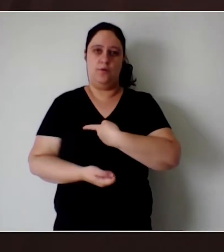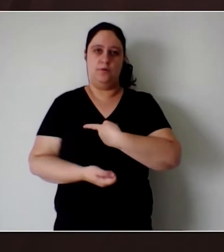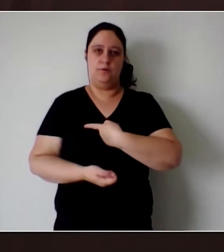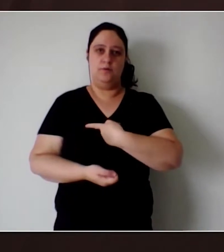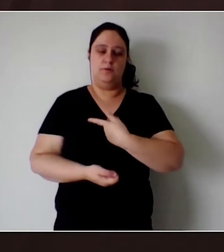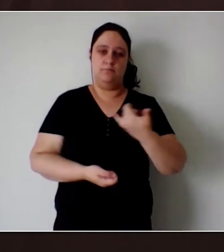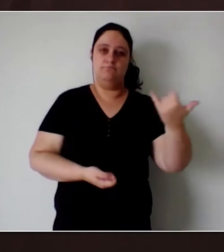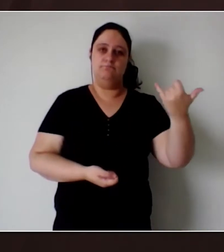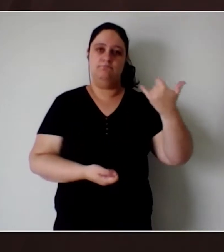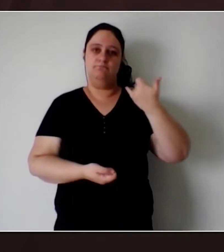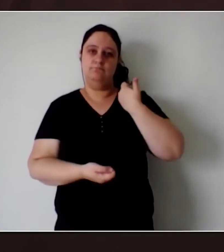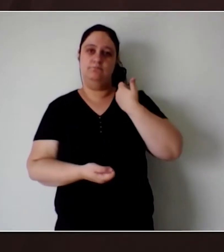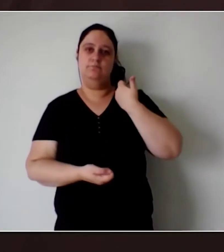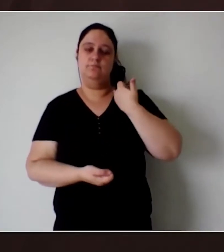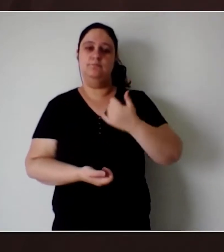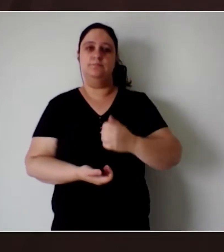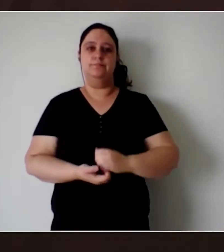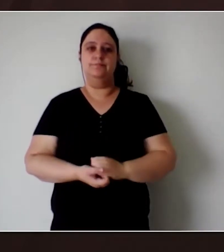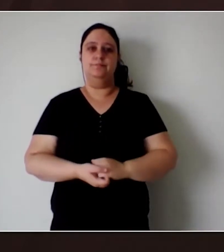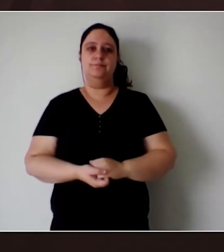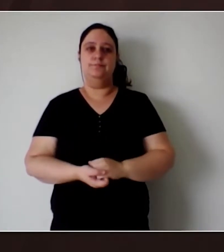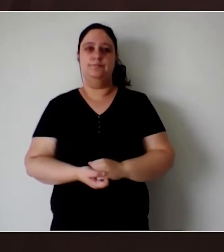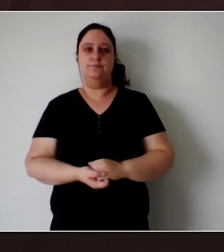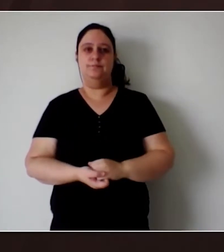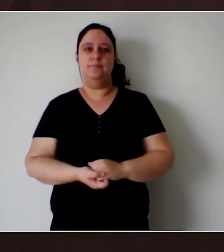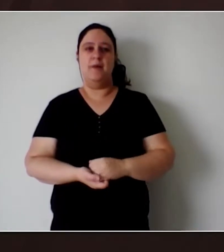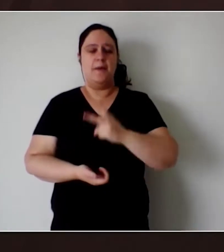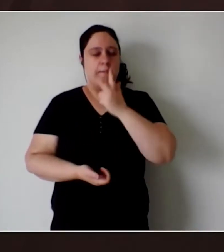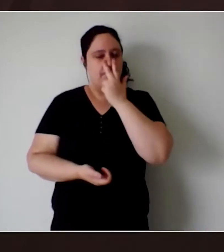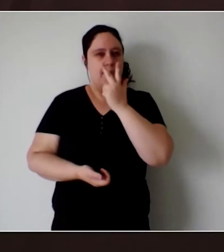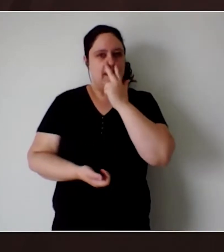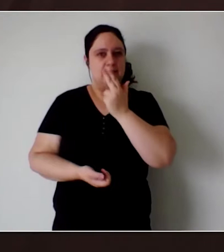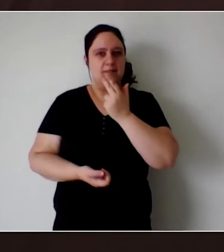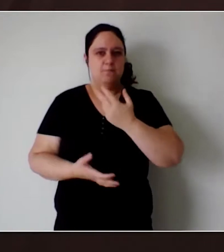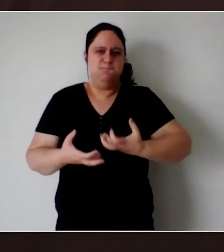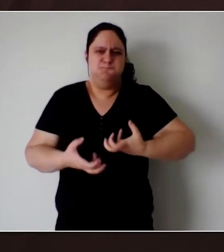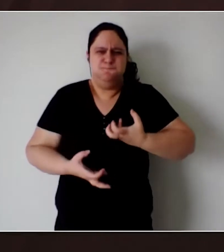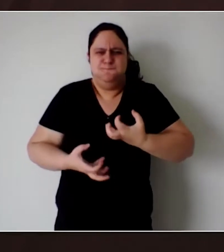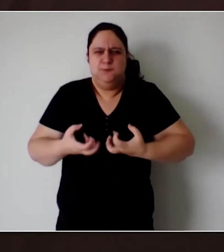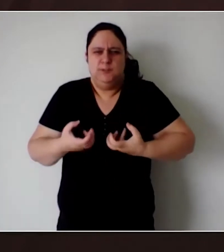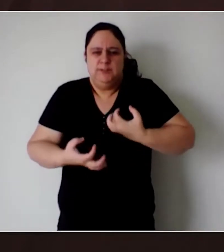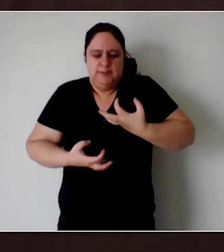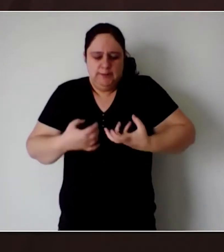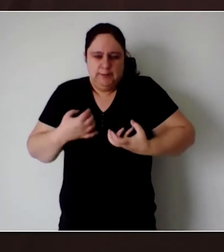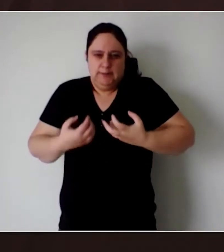que é um fogo que arde no nosso coração.